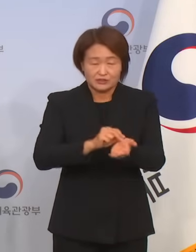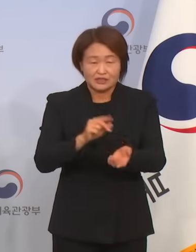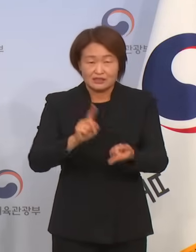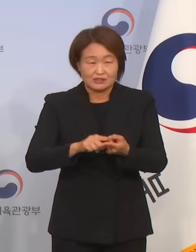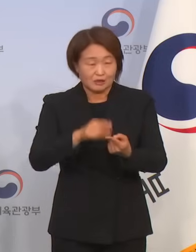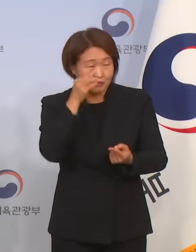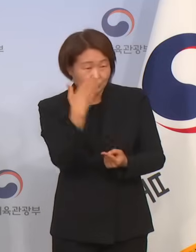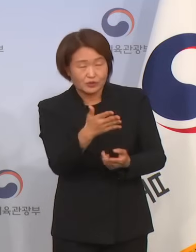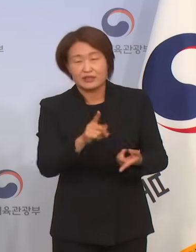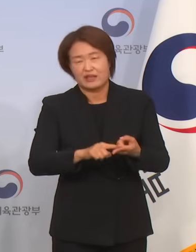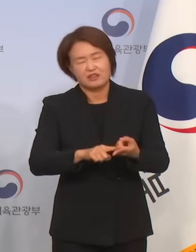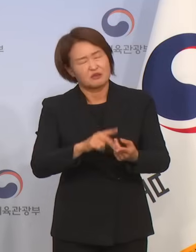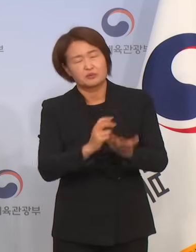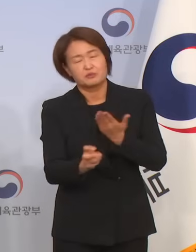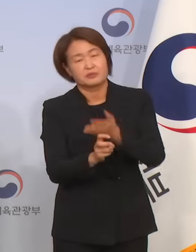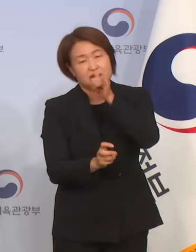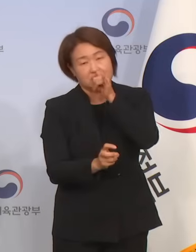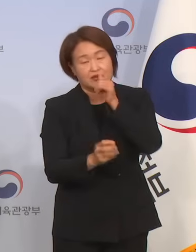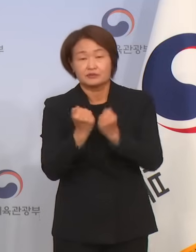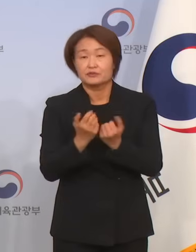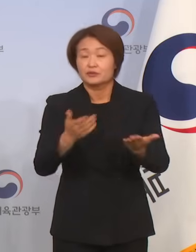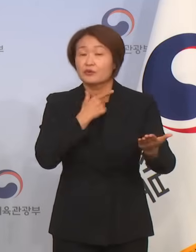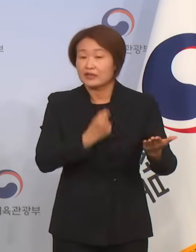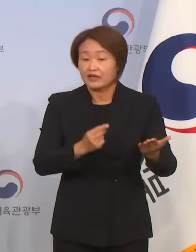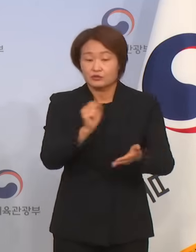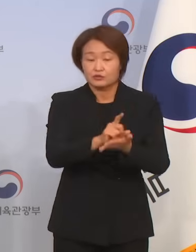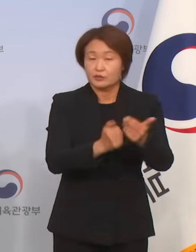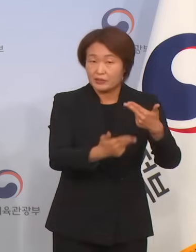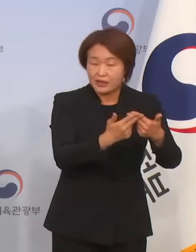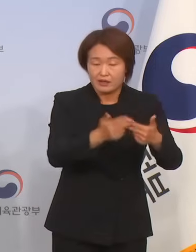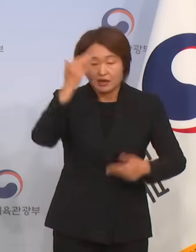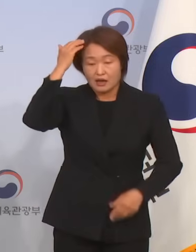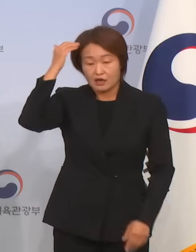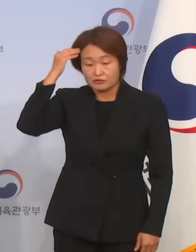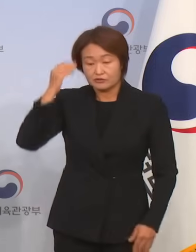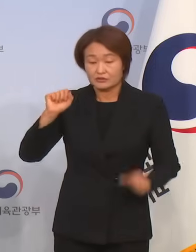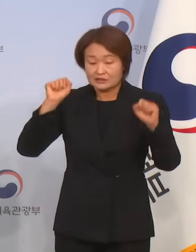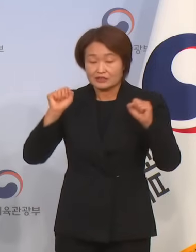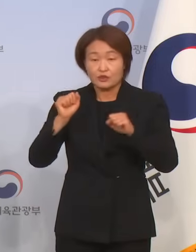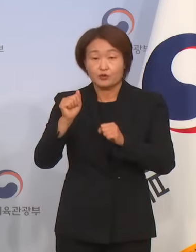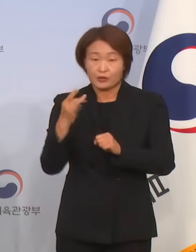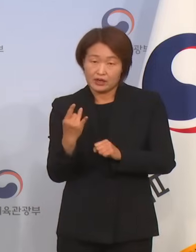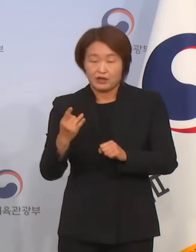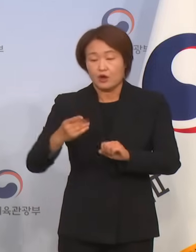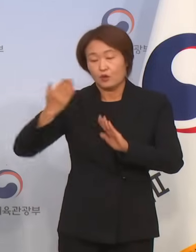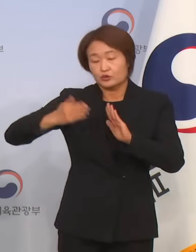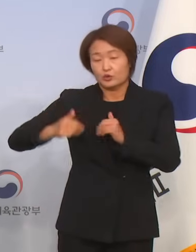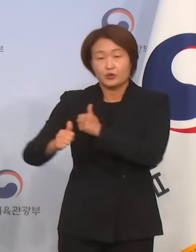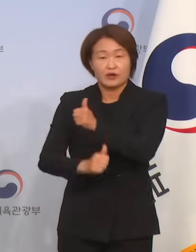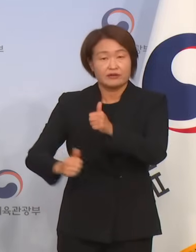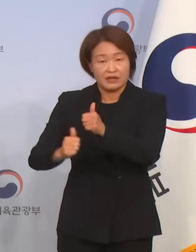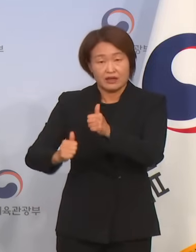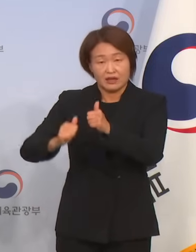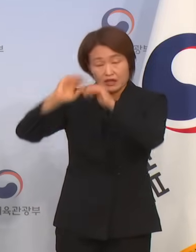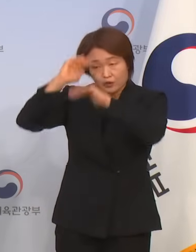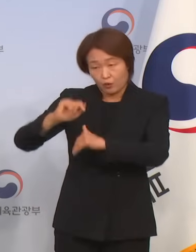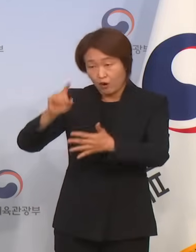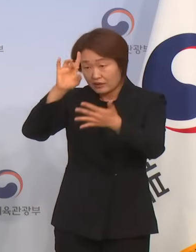대해 말씀드리겠습니다. 축구협회는 대한축구체육회 스포츠공정위원회 규정을